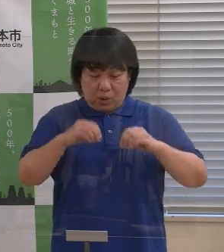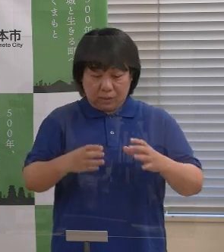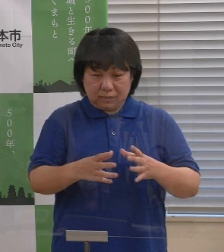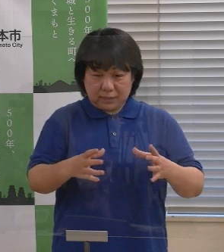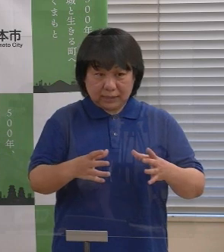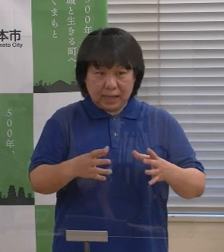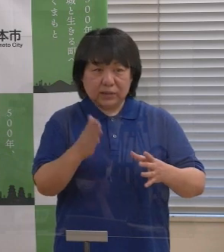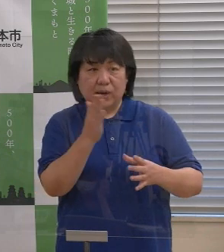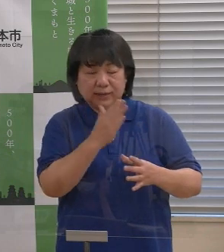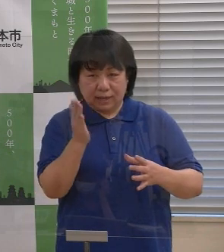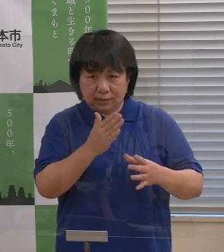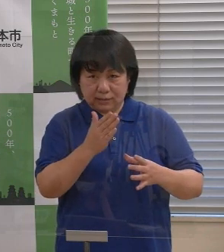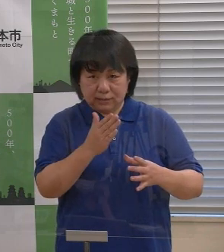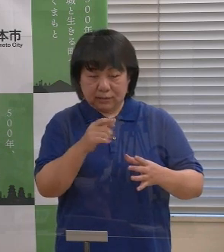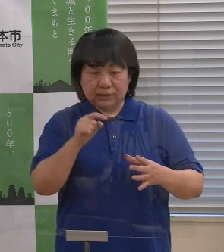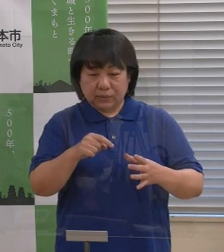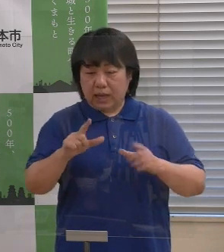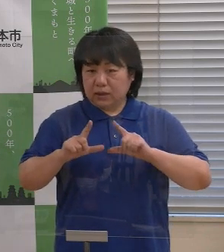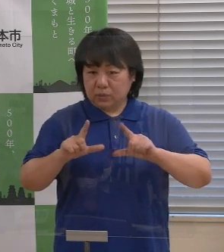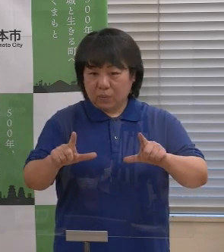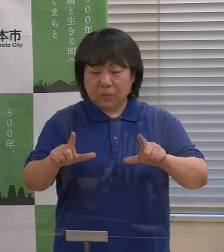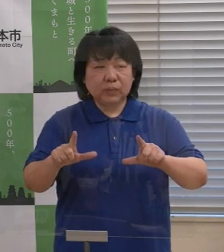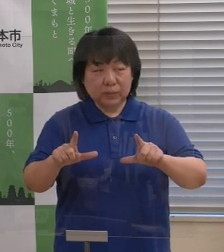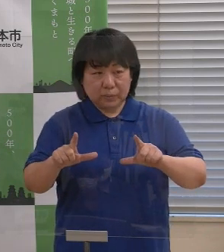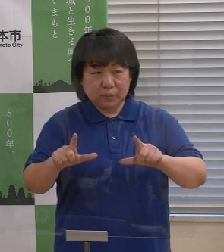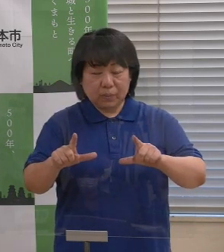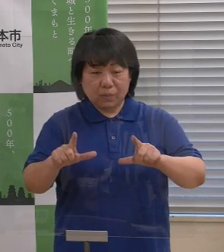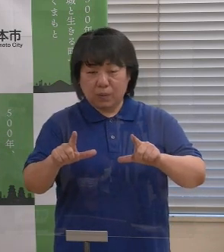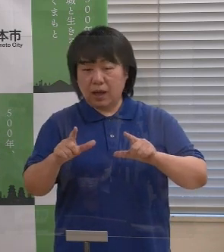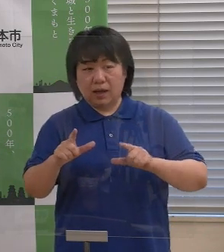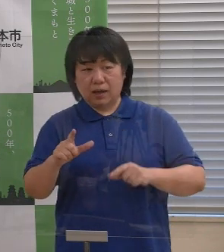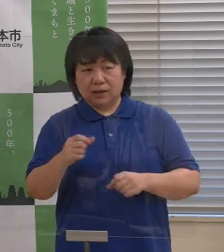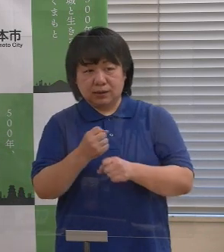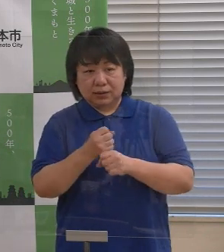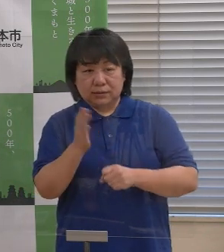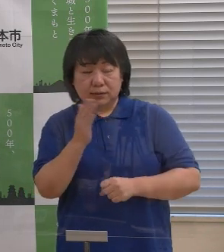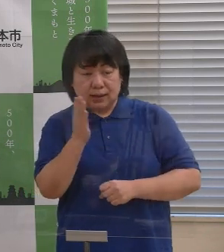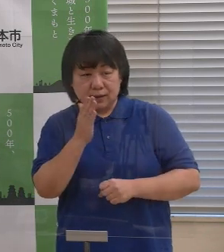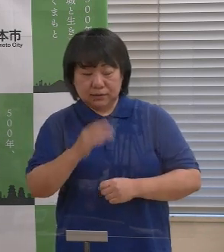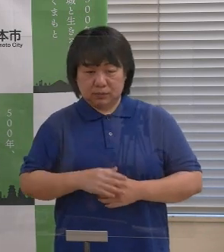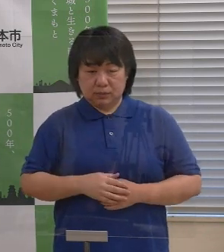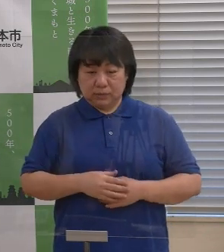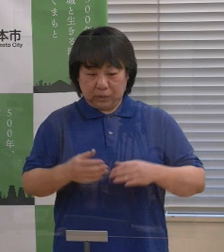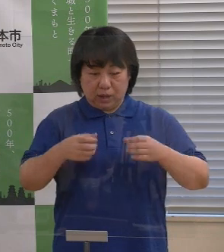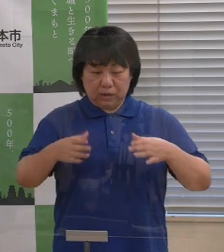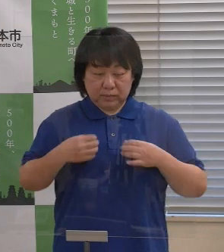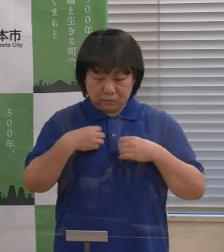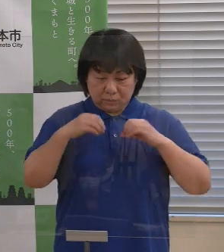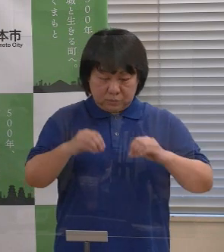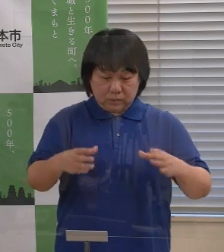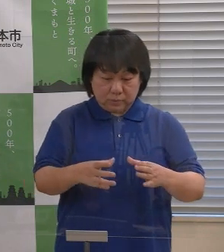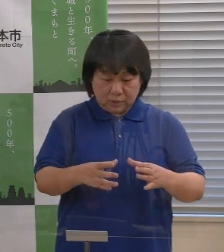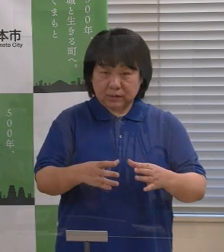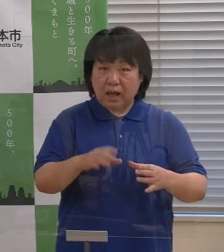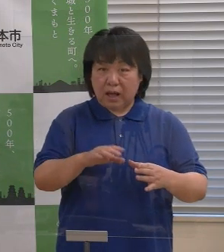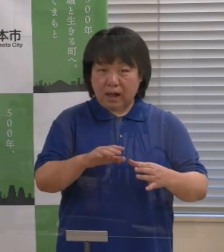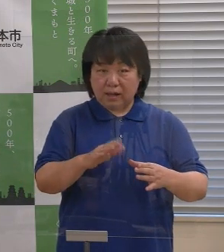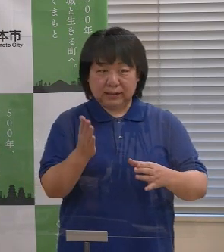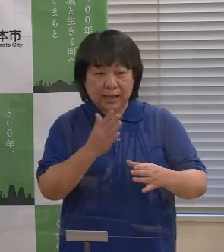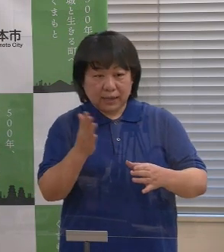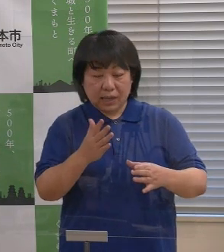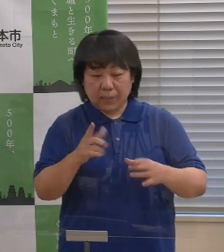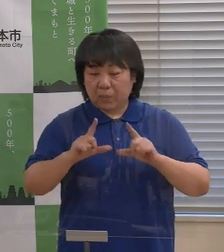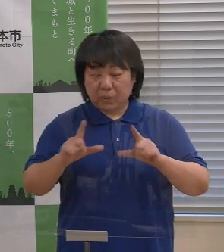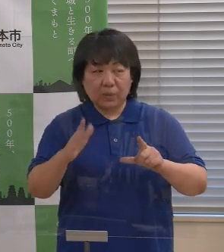から、公表にはならないということになります。要は一定程度抑えられるということになります。ただ一般の